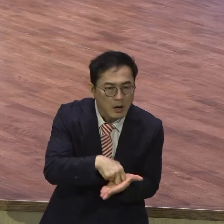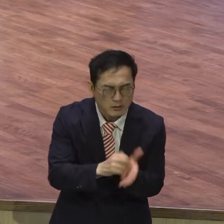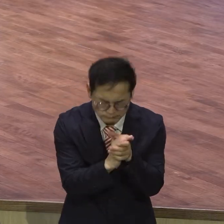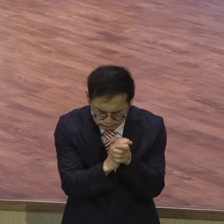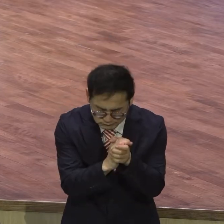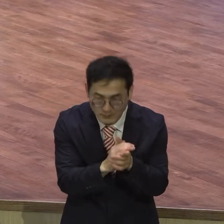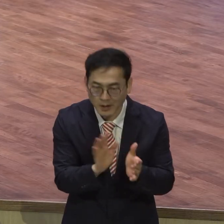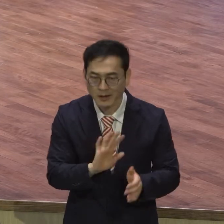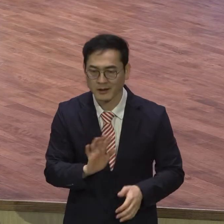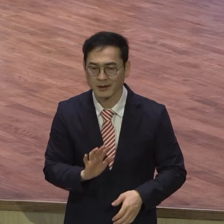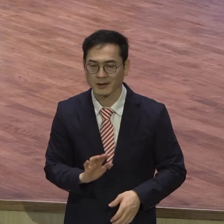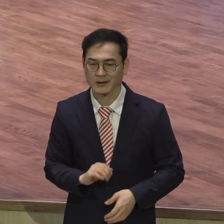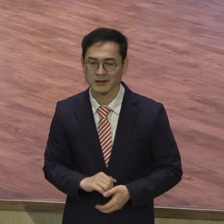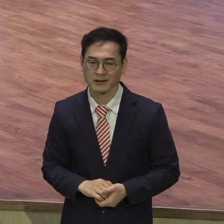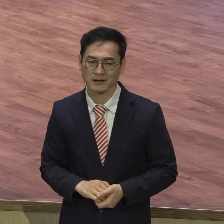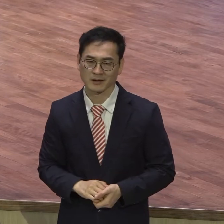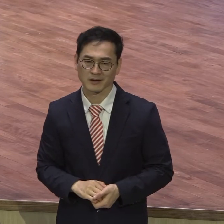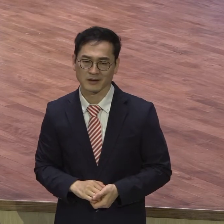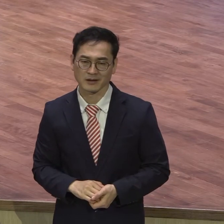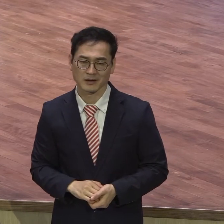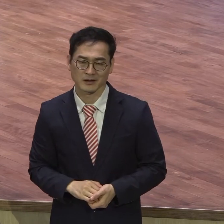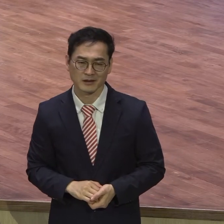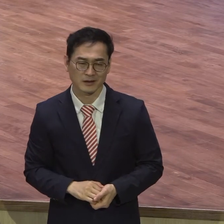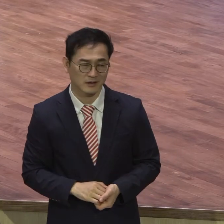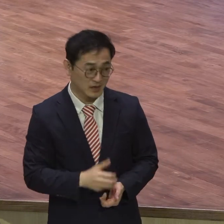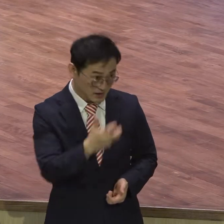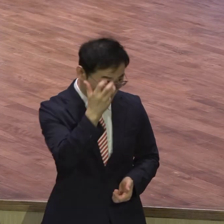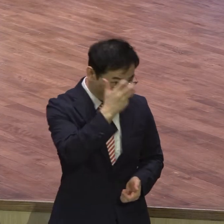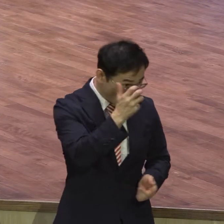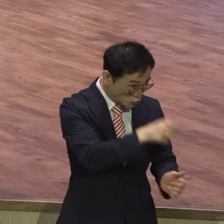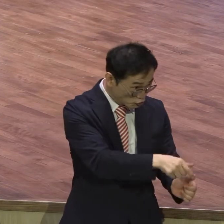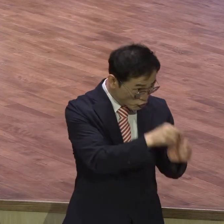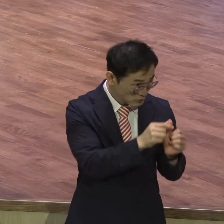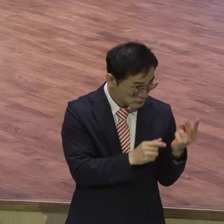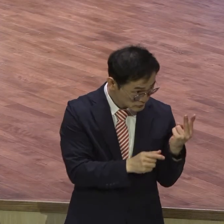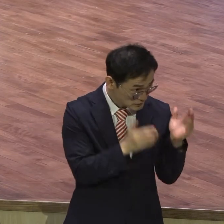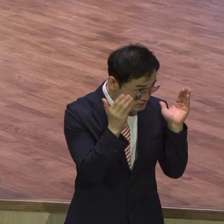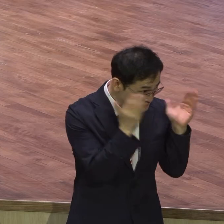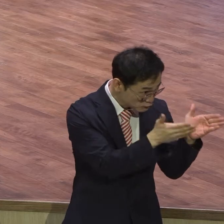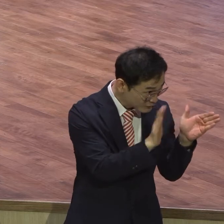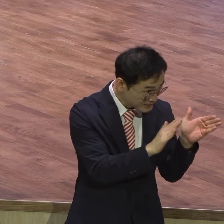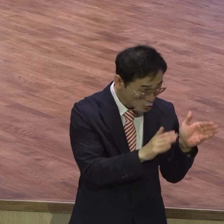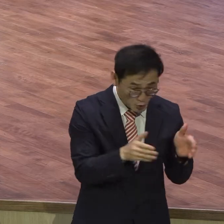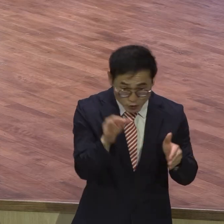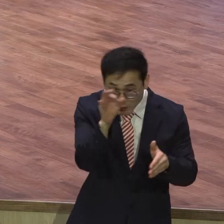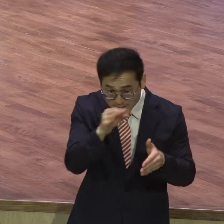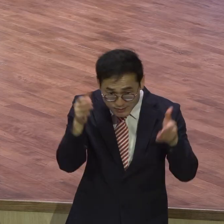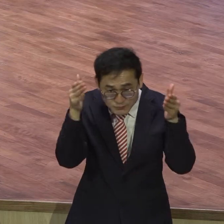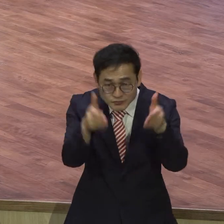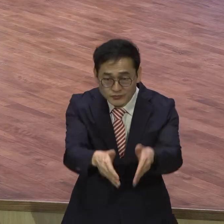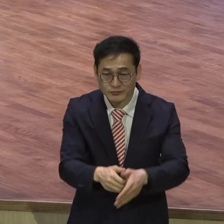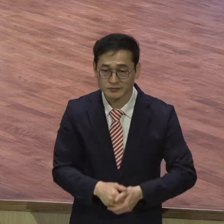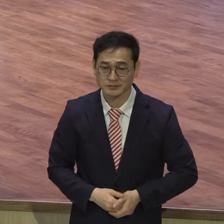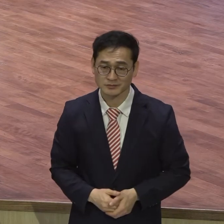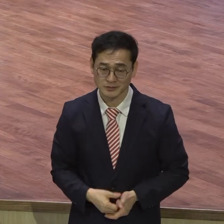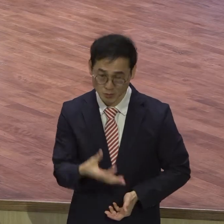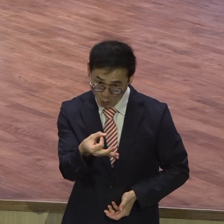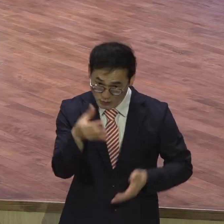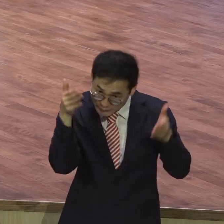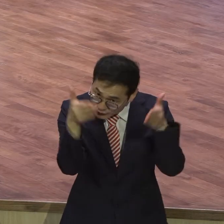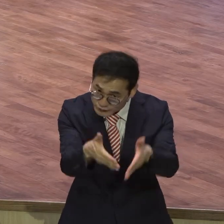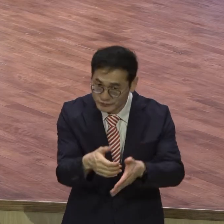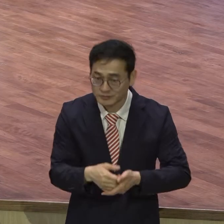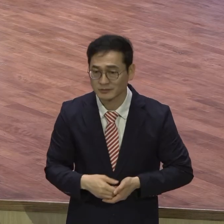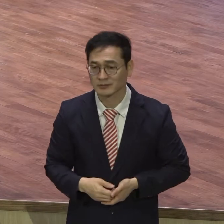영혼 구원받은 것보다 돼지 돼지 이 돼지 값이 더 우선해요